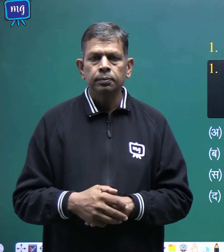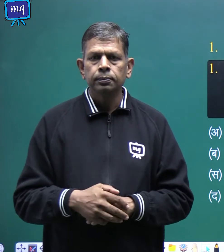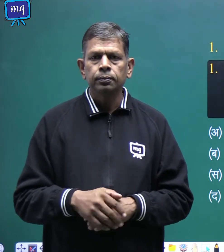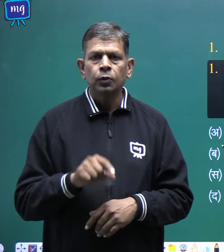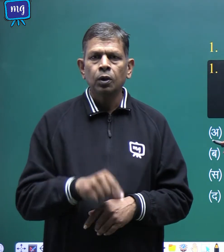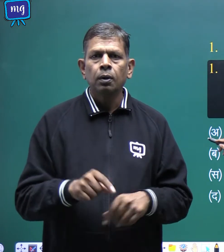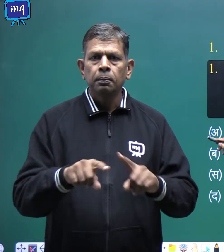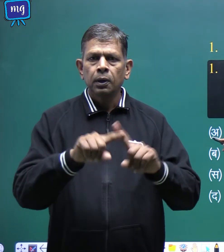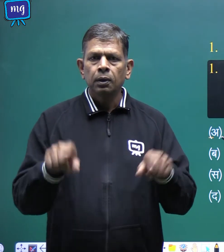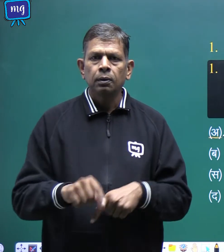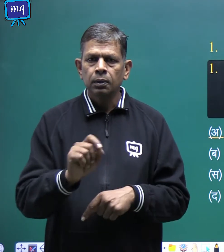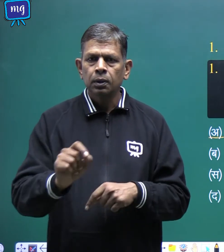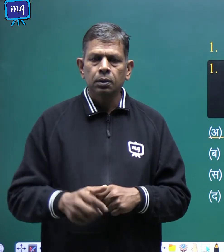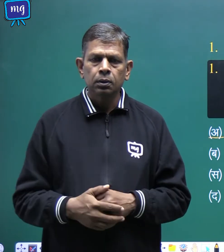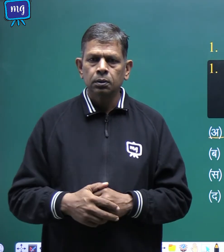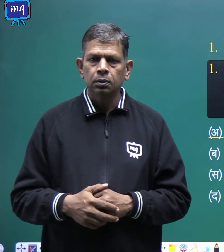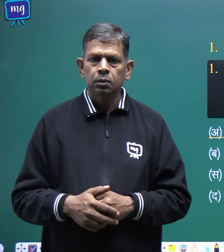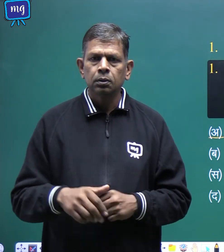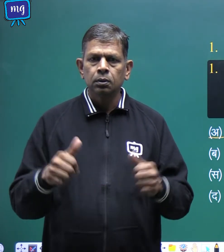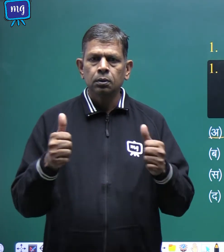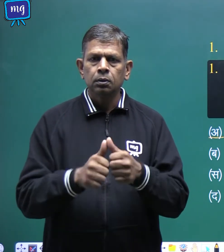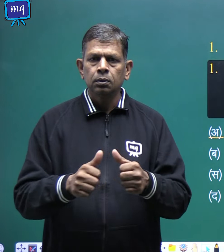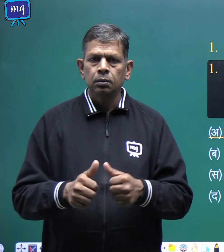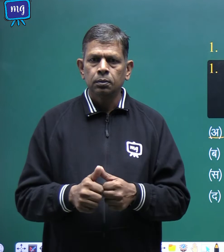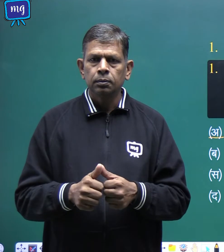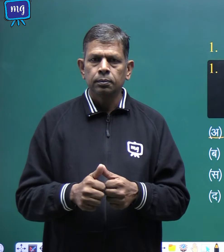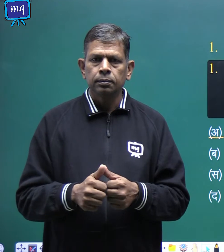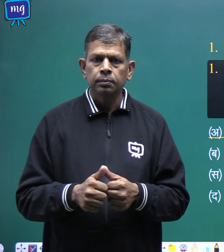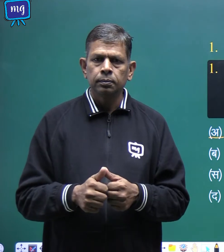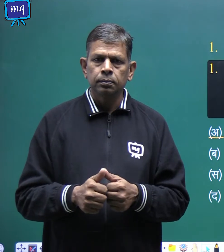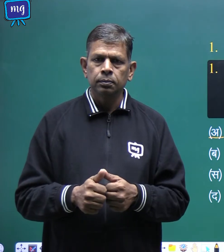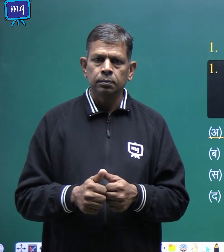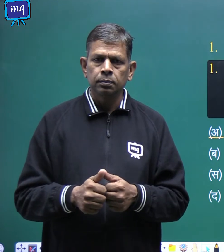तो हम ब्रैकेट में लिखेंगे अ।